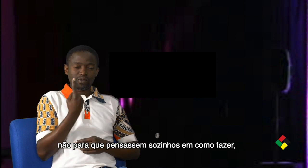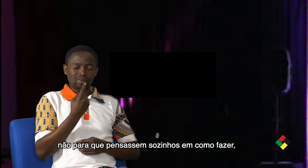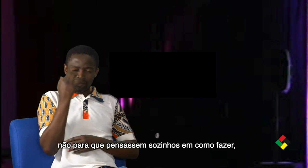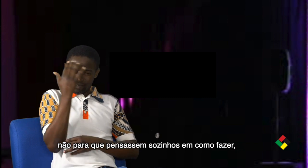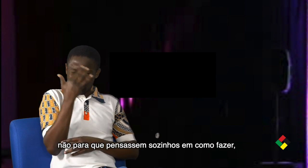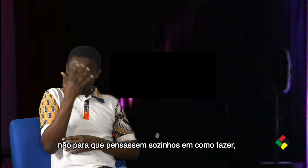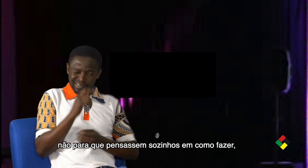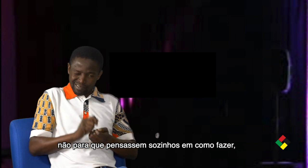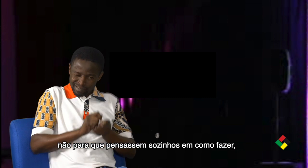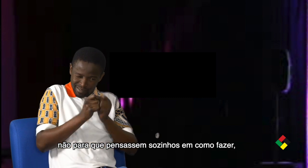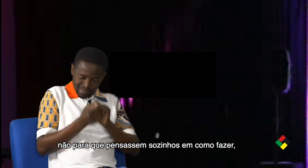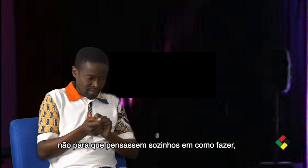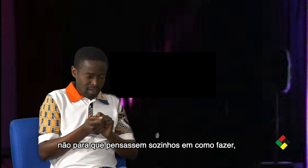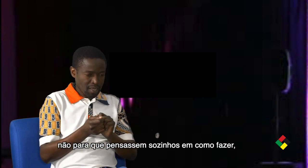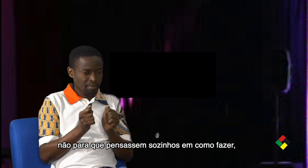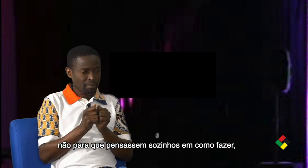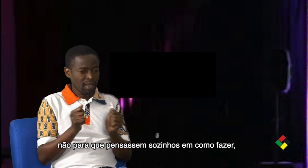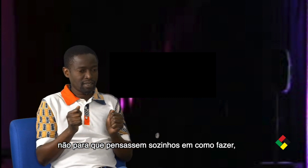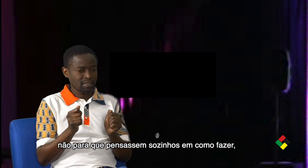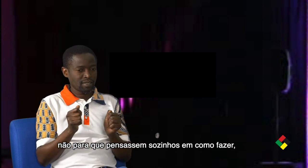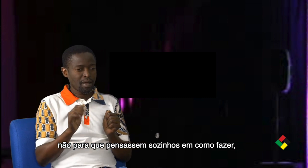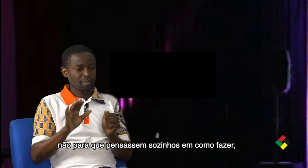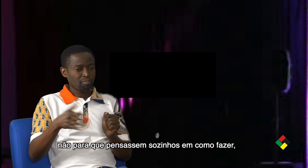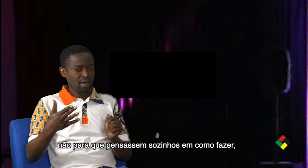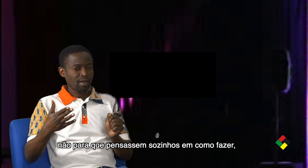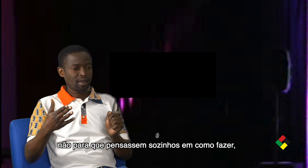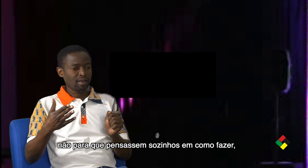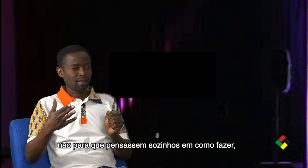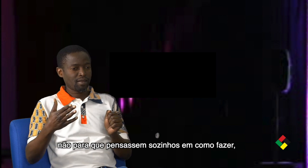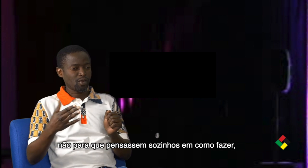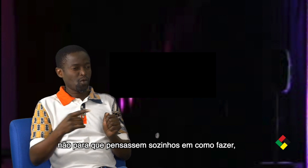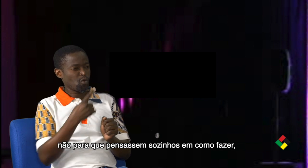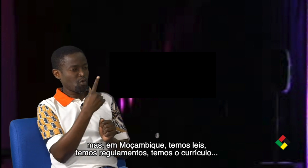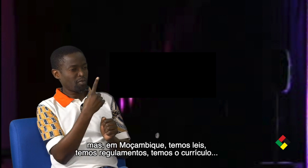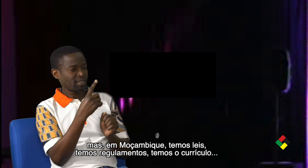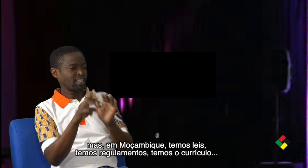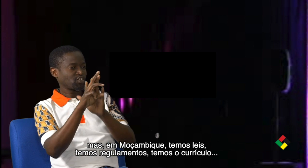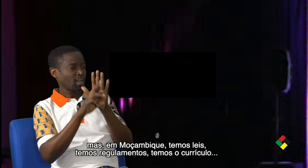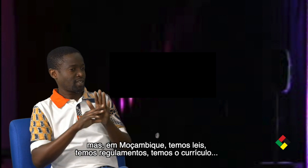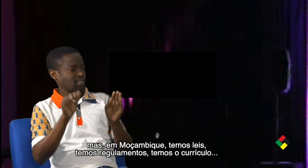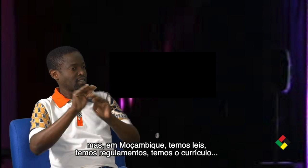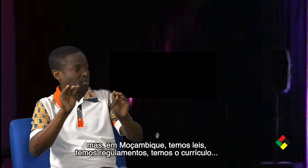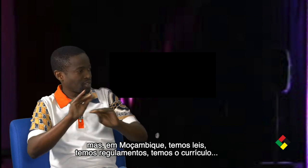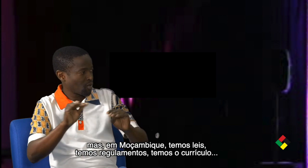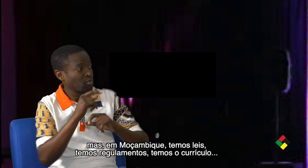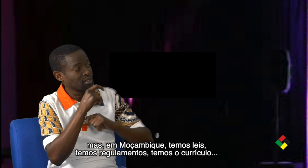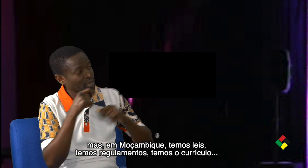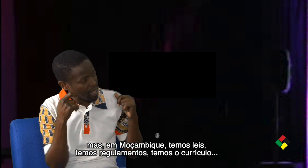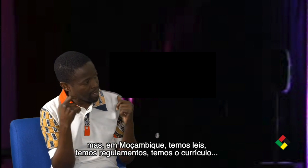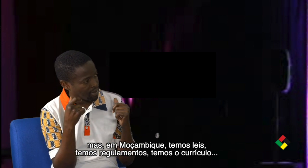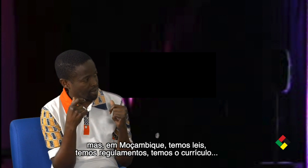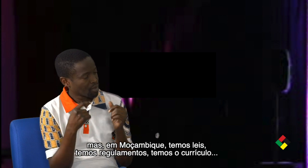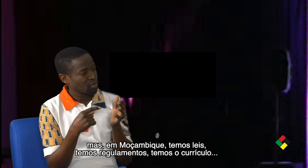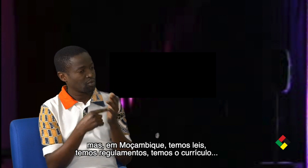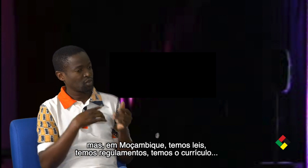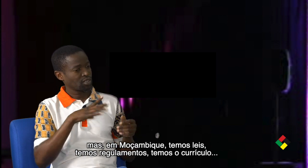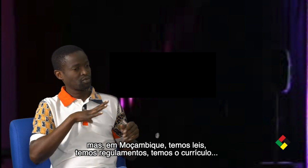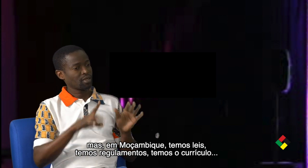o professor possa pensar sozinho que como é que deve fazer, mas temos as regras aqui em Moçambique, temos as leis, temos o